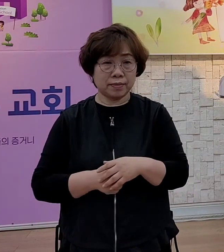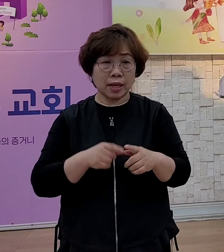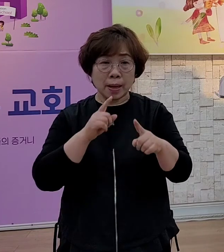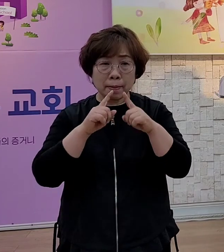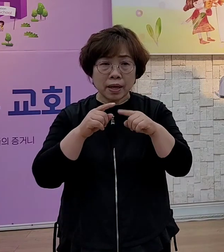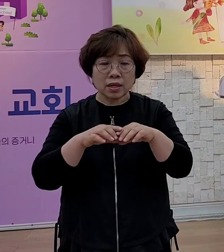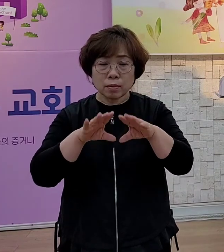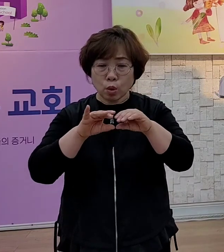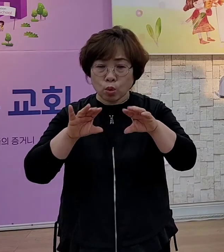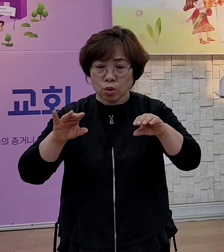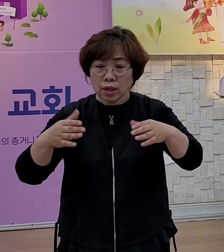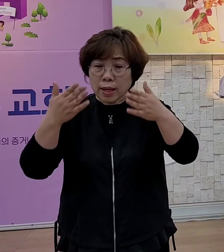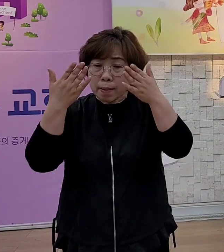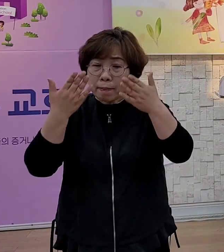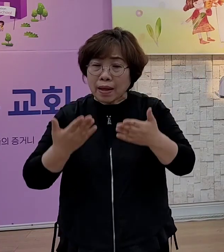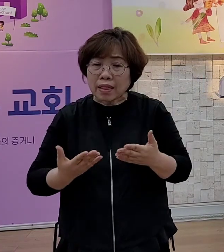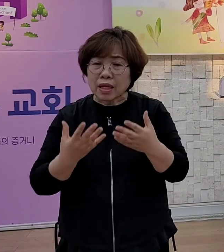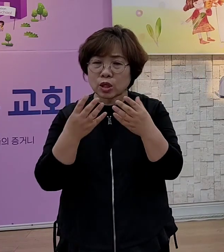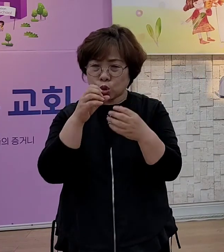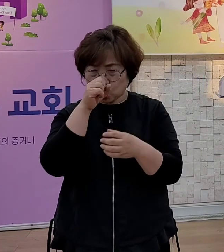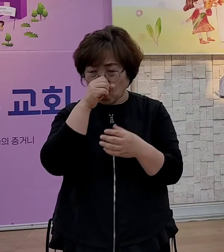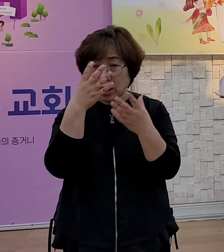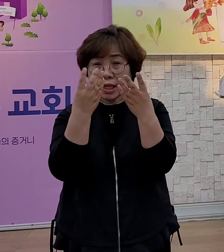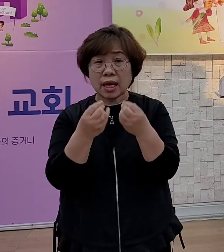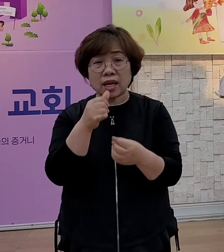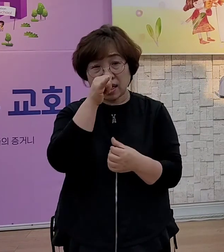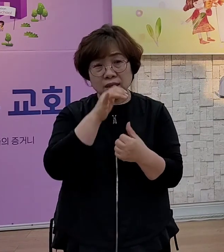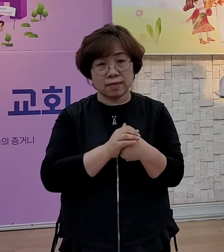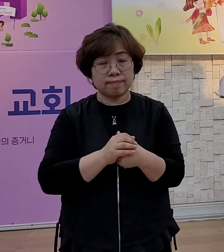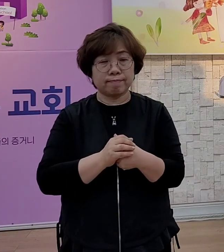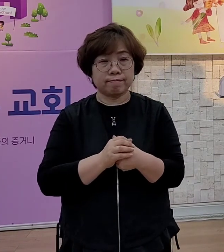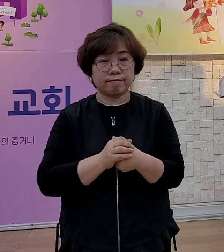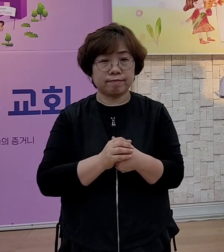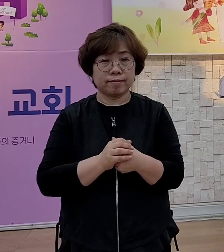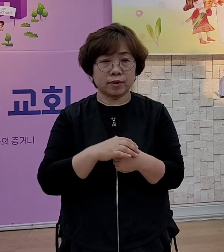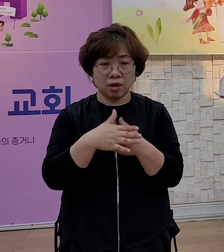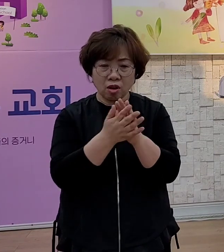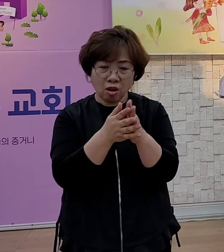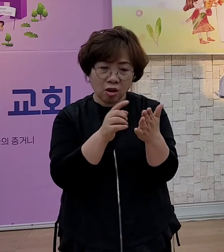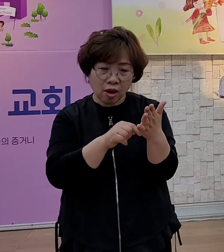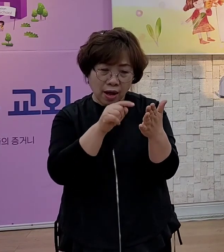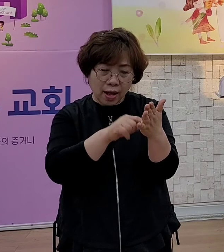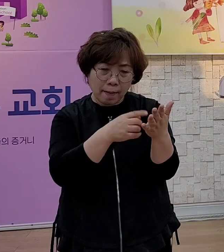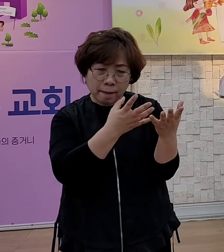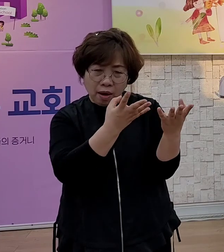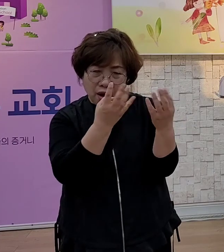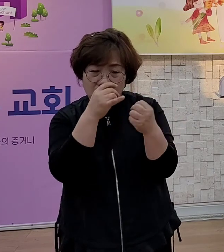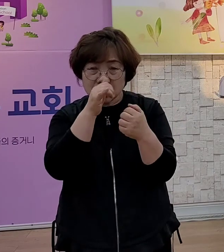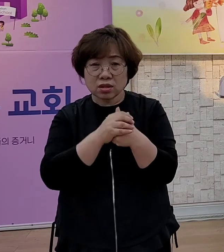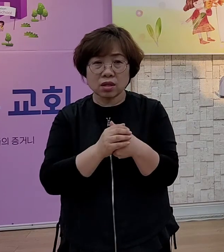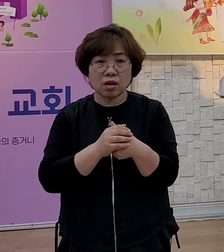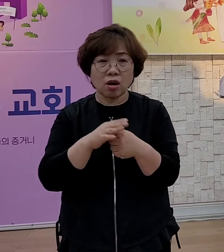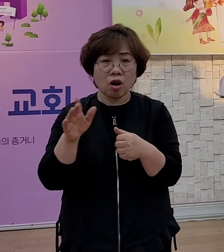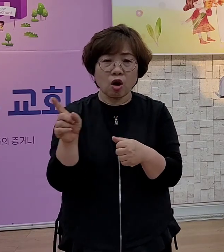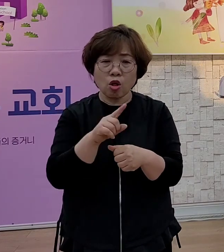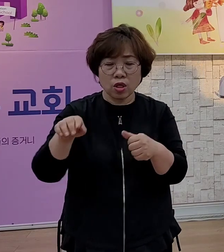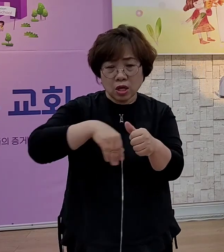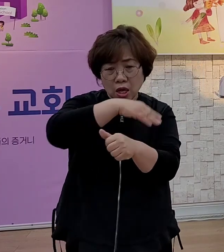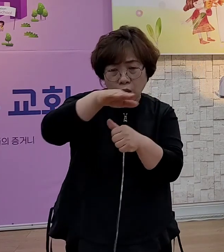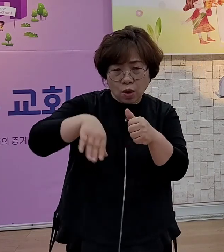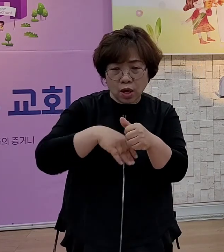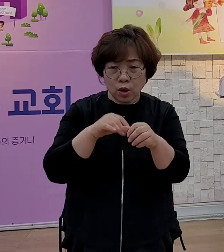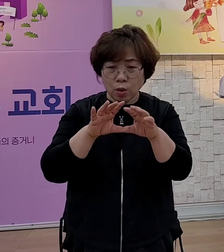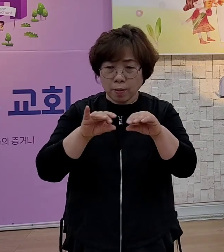말씀을 온유하게 받는 사례가 여러분 성경에 많이 나옵니다. 그죠? 어떤 상황에서 하나님의 말씀을 온유하게 받았던